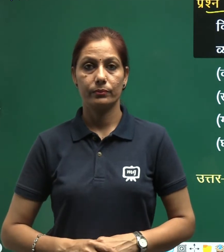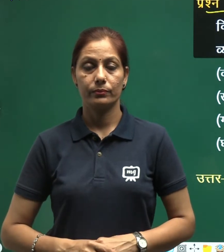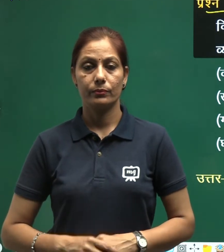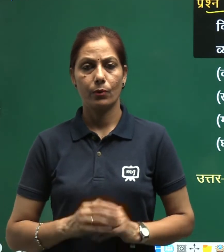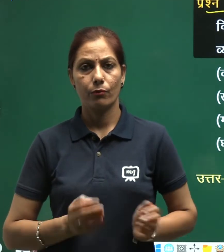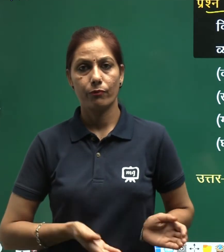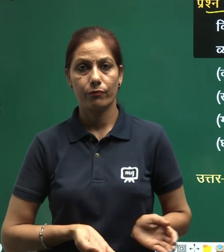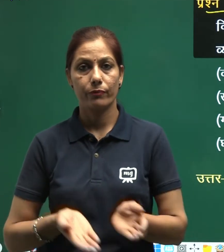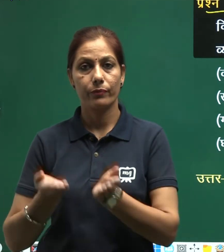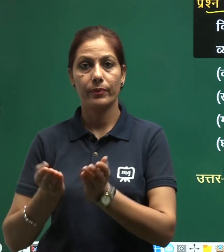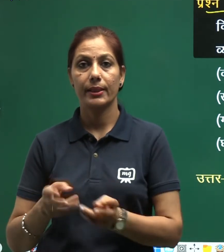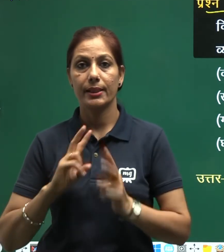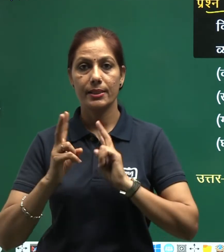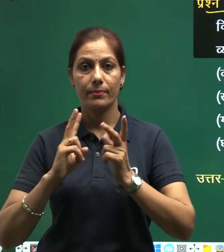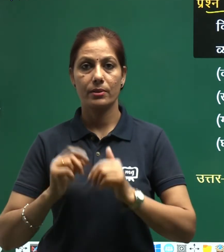विदाई संभाषण में